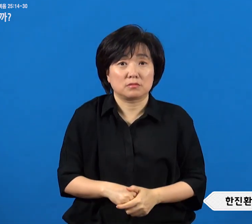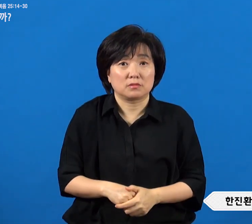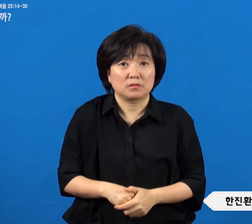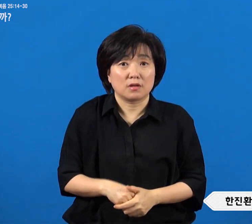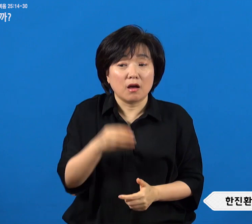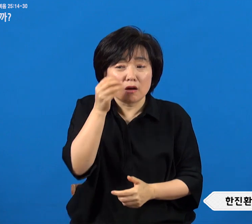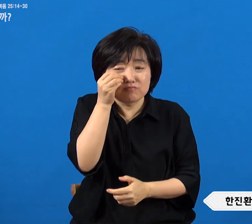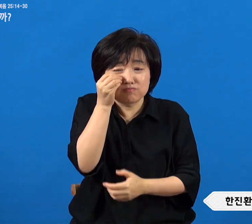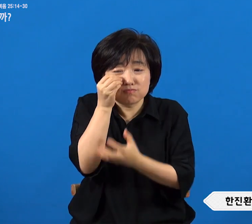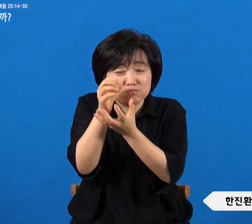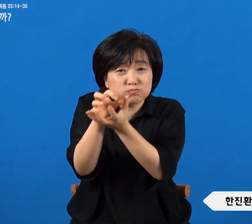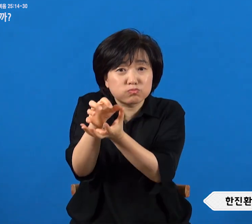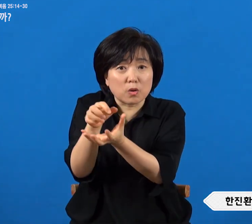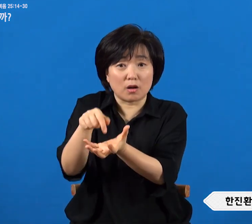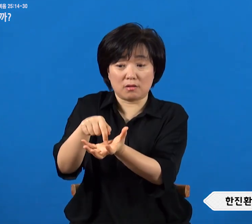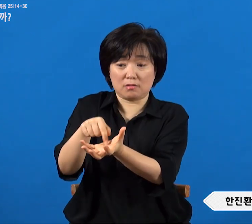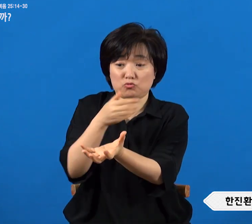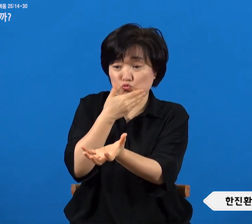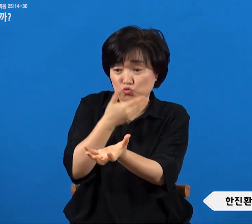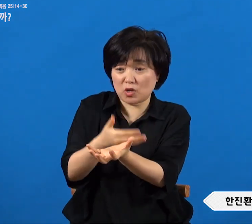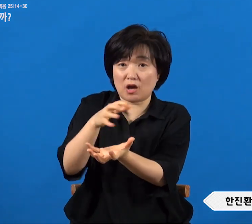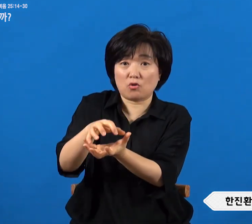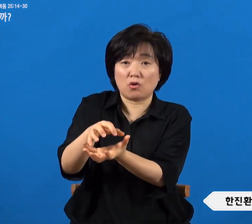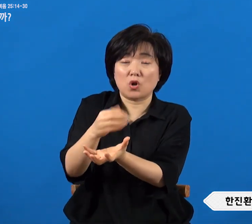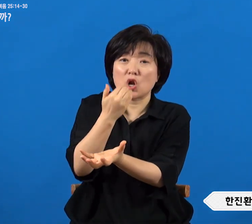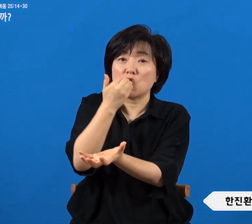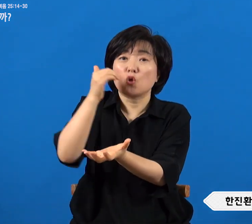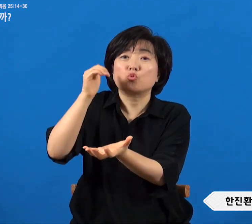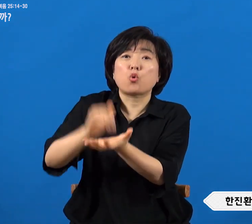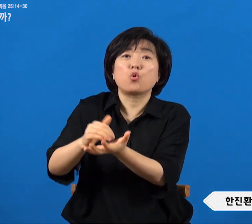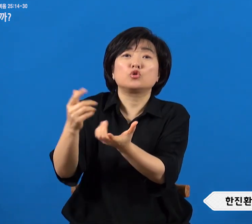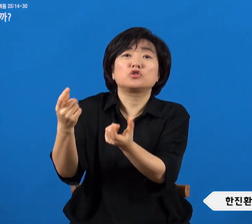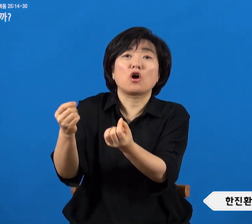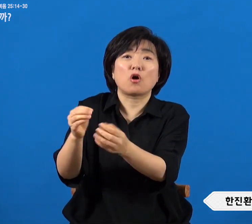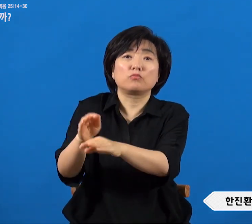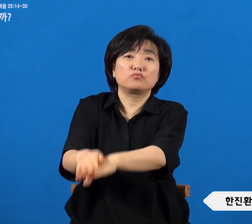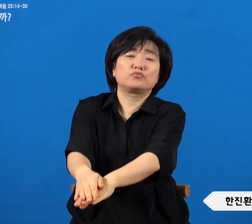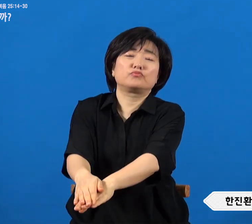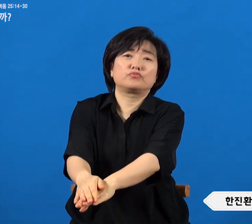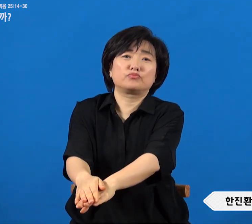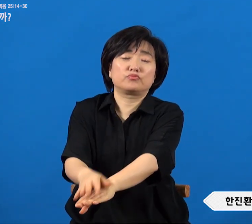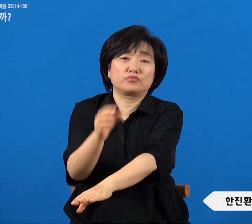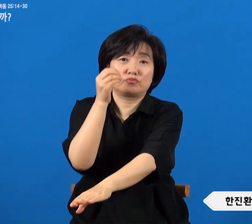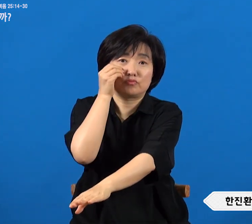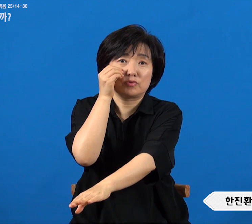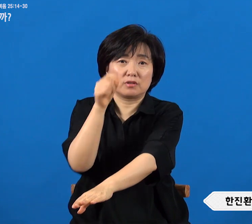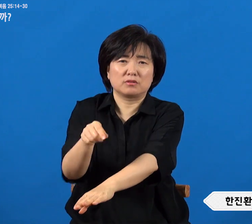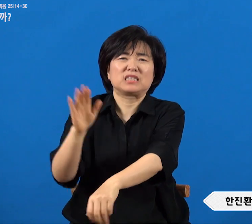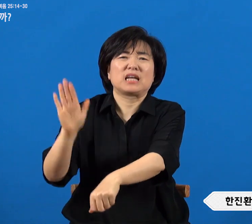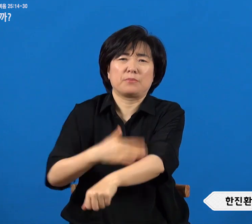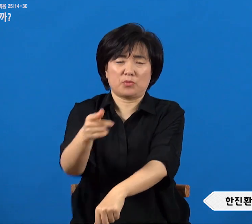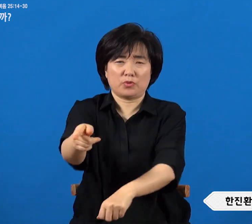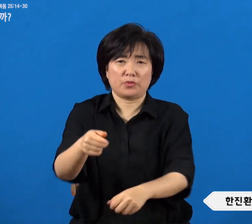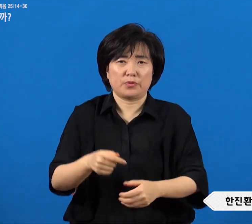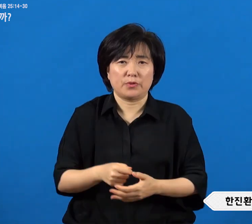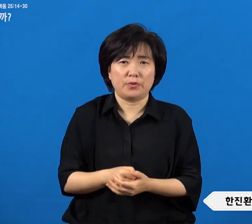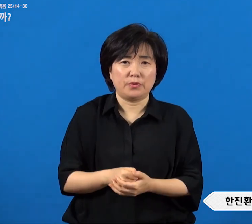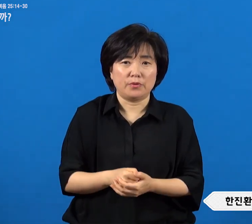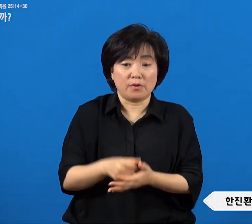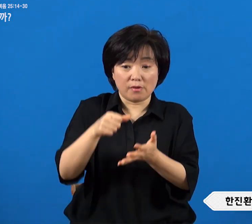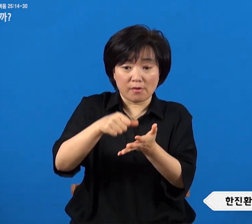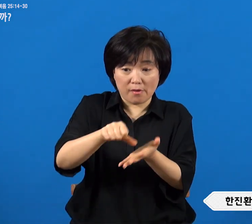그래서 그 귀한 자원을 돌덩어리처럼 만들어 버린 것이 그 사람 잘못입니다. 여러분,